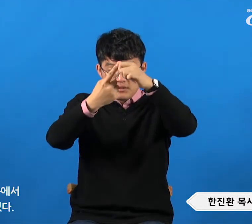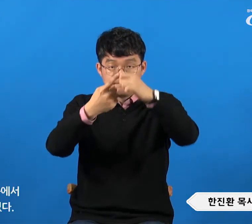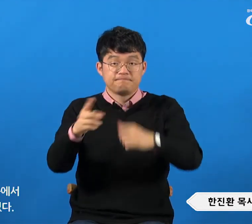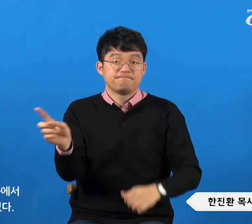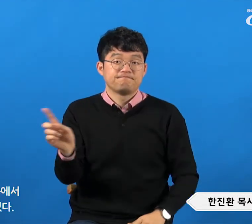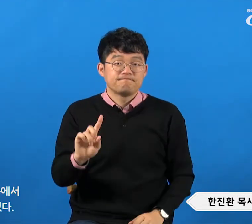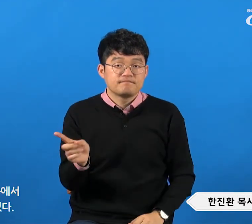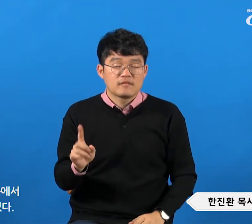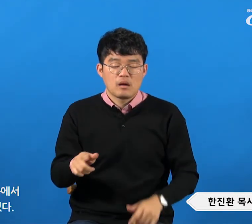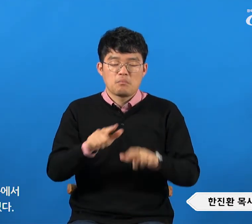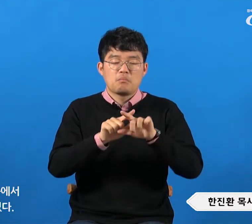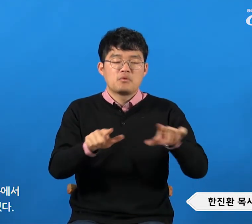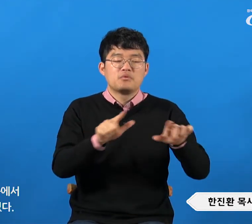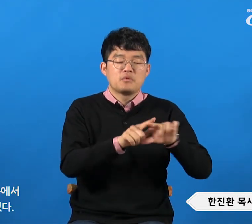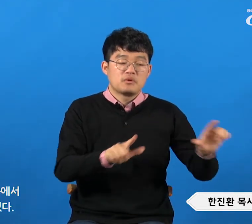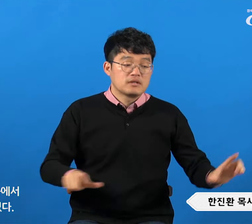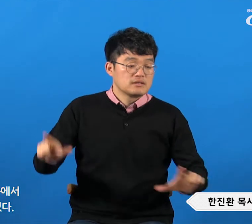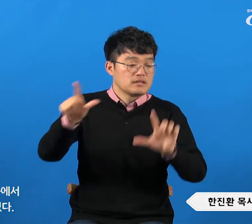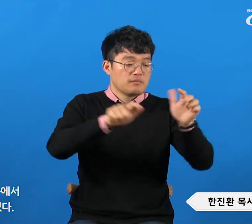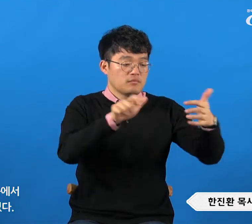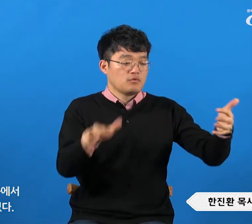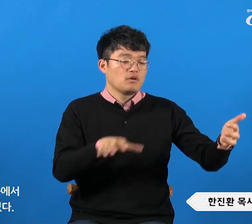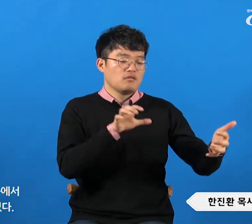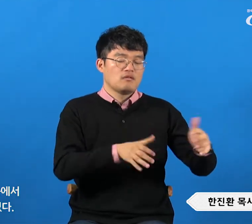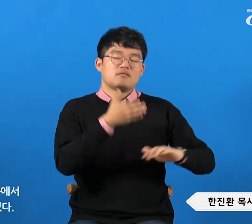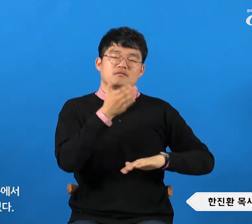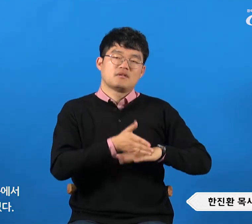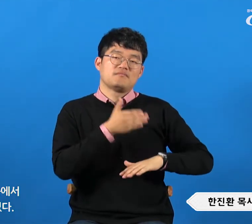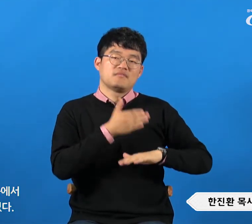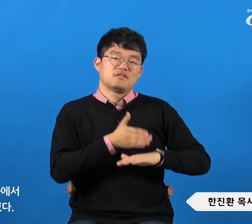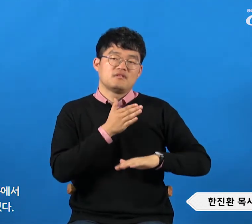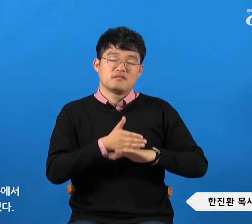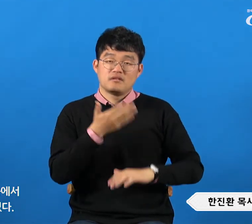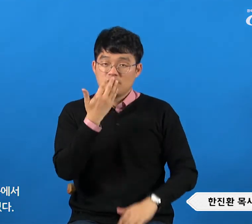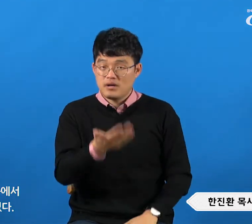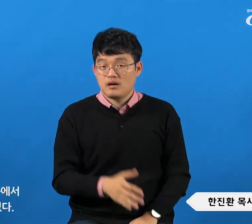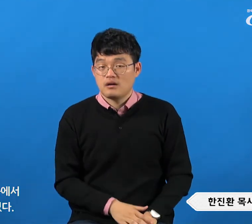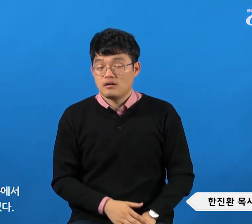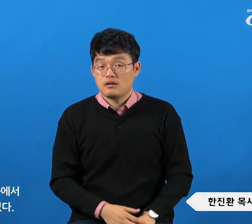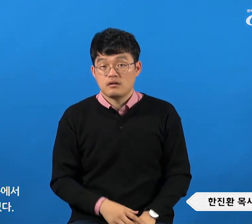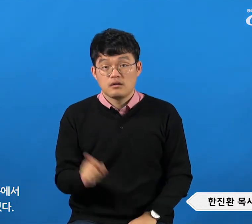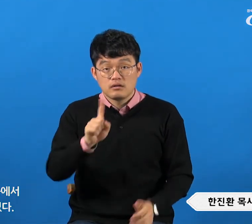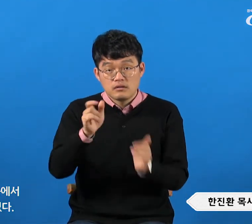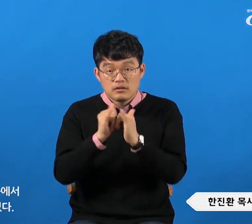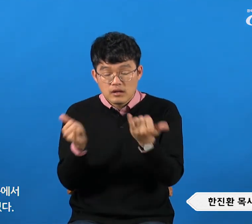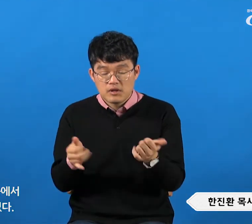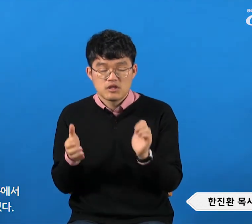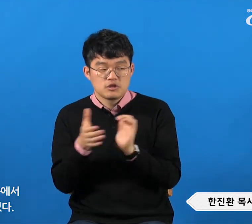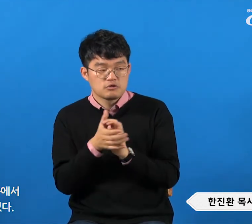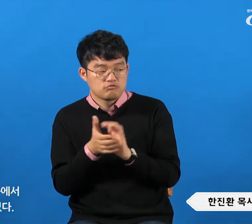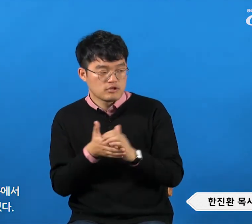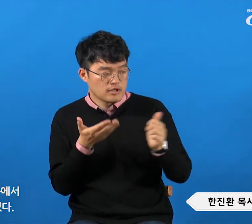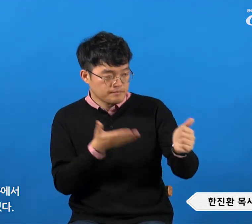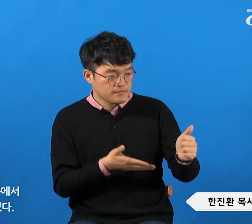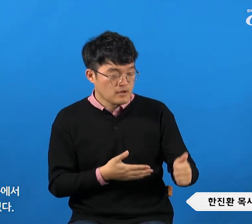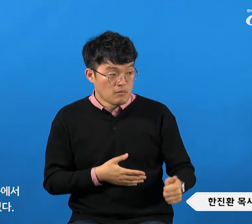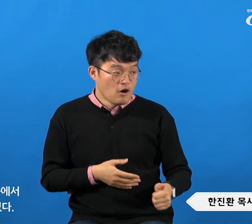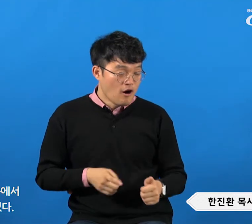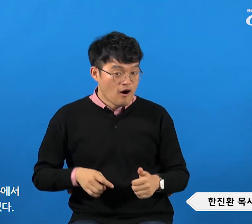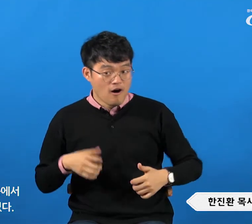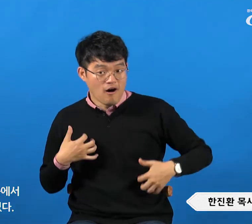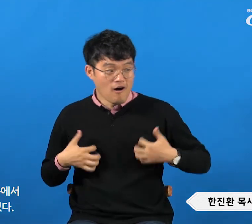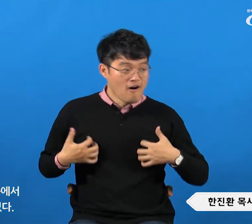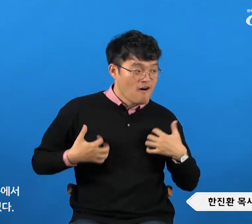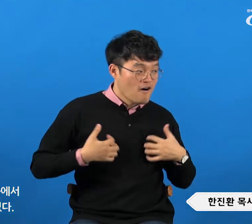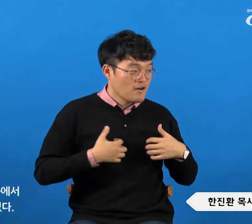첫째는 일상의 삶 속에서 감사할 수 있습니다. 어떤 사람이 친구에게 막